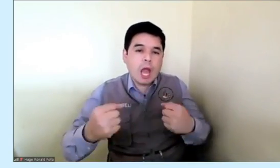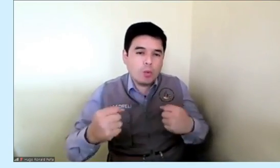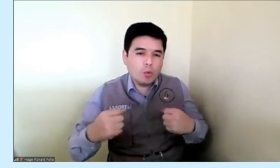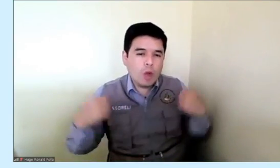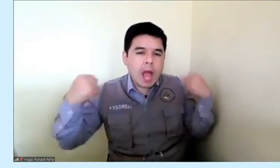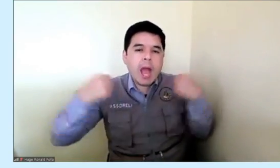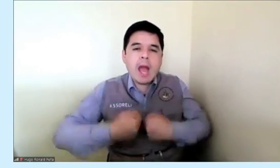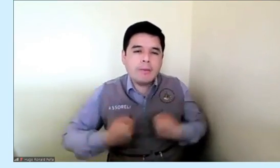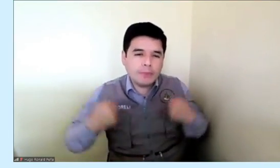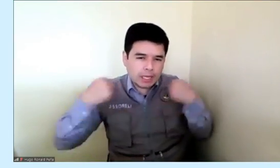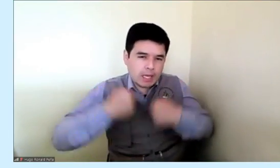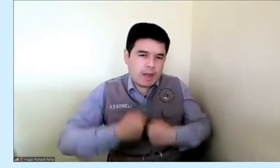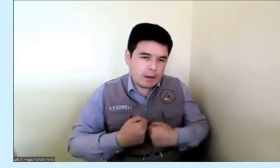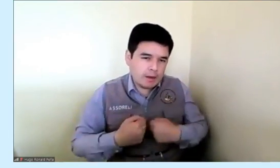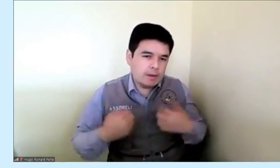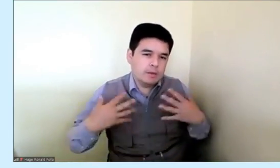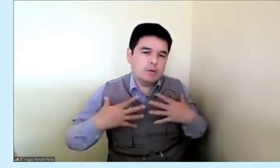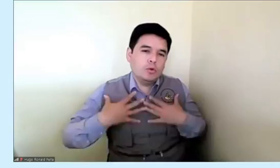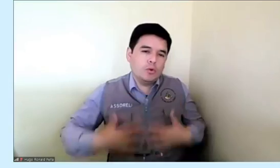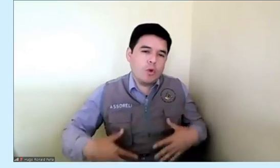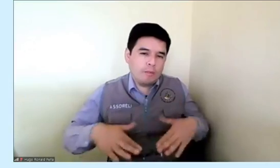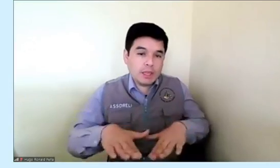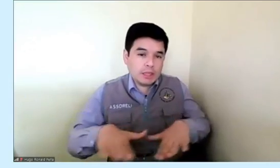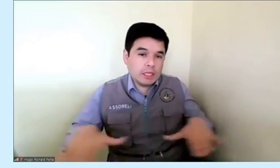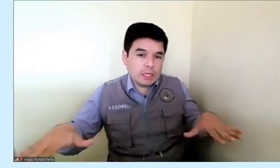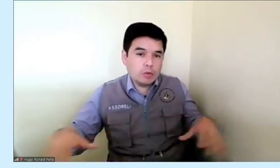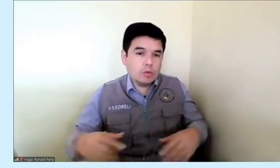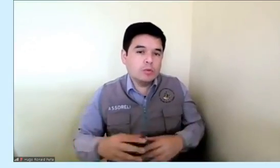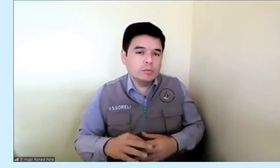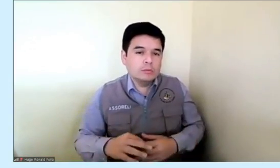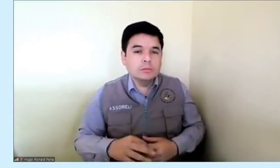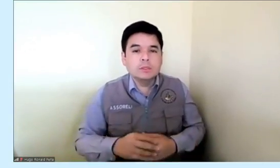que tener cuidado con la salud, hay que abrigarse,